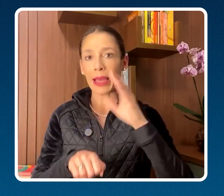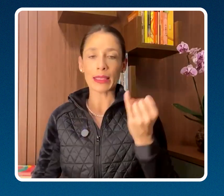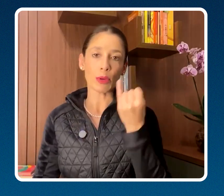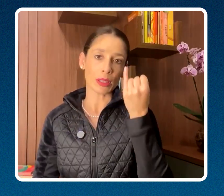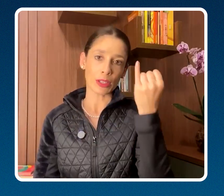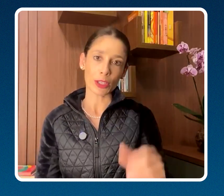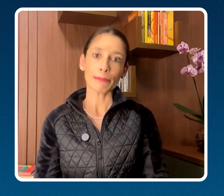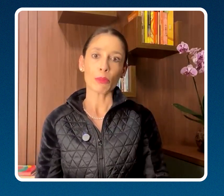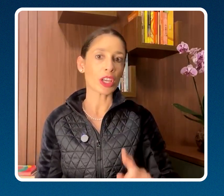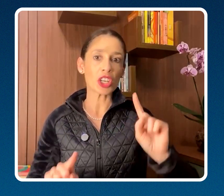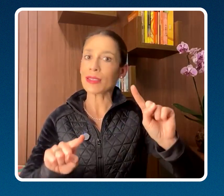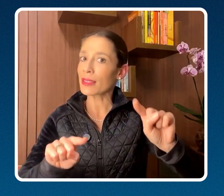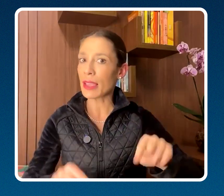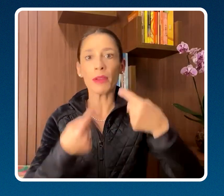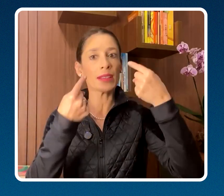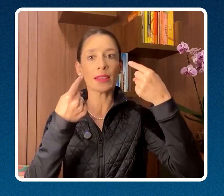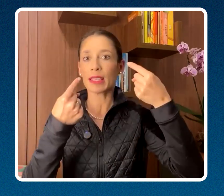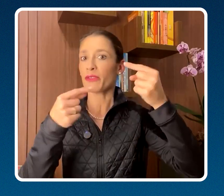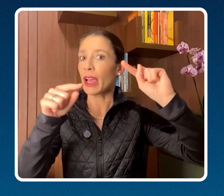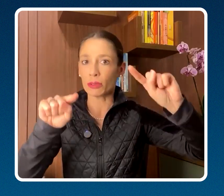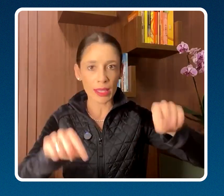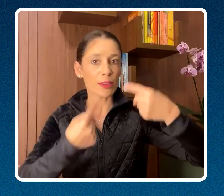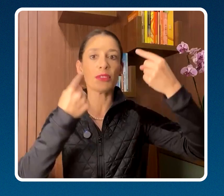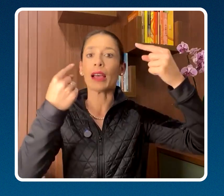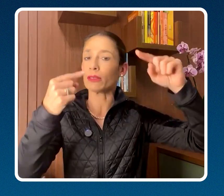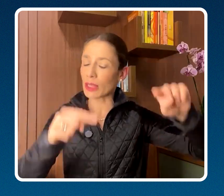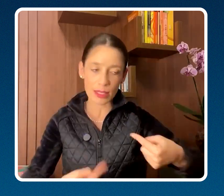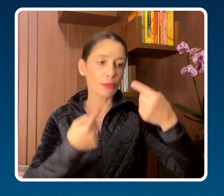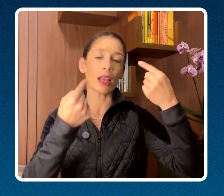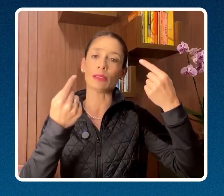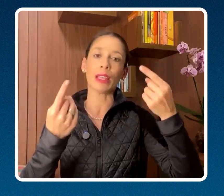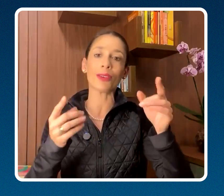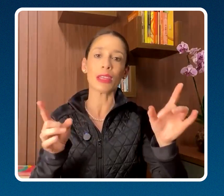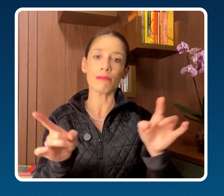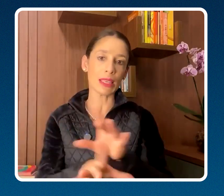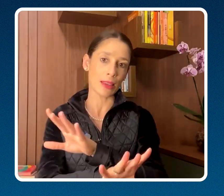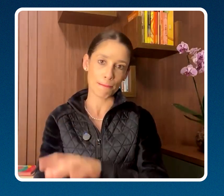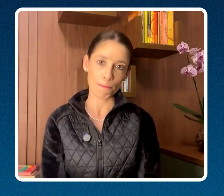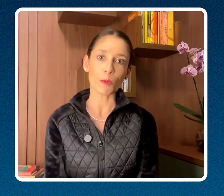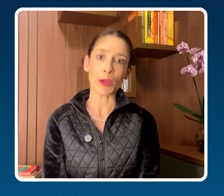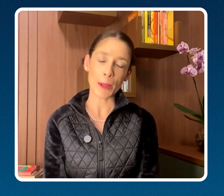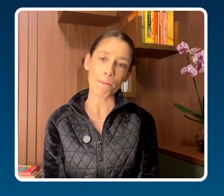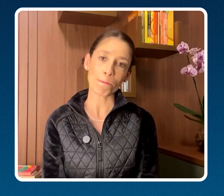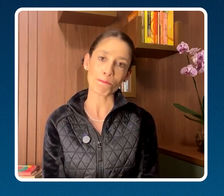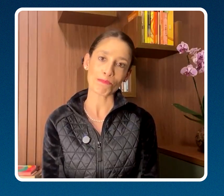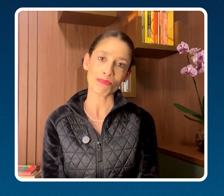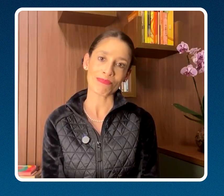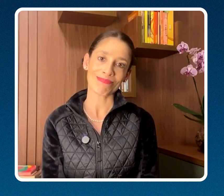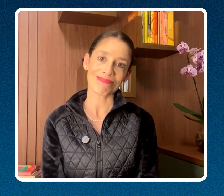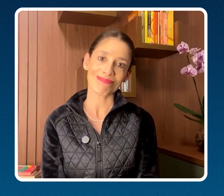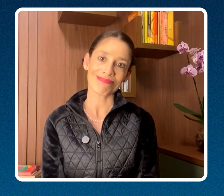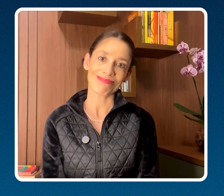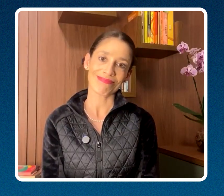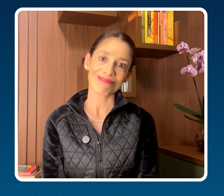o mais importante. Porque a gente sempre vai ser desafiado, né? Não termina, não é? É